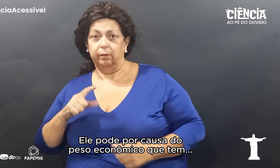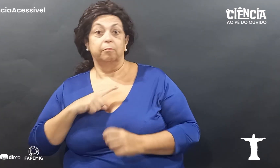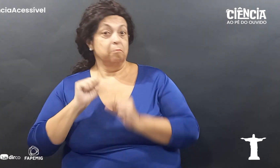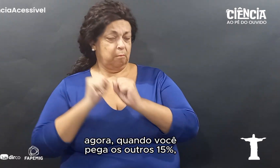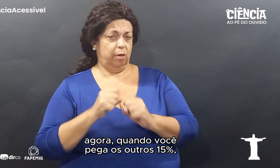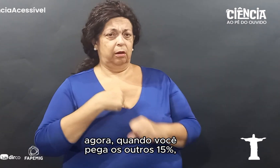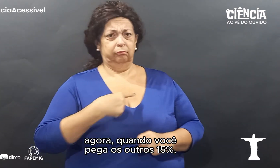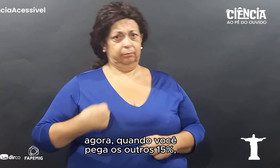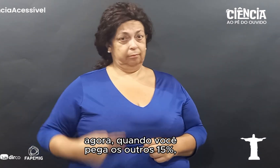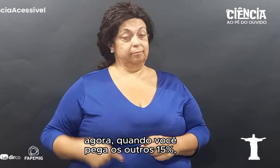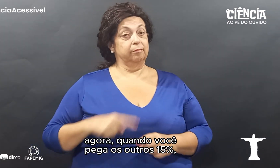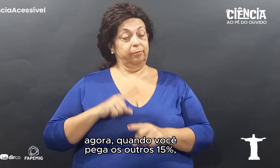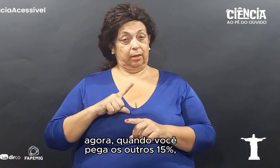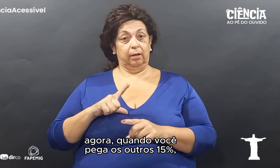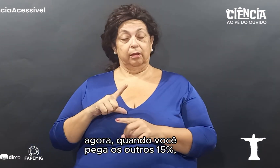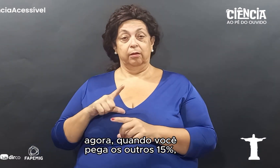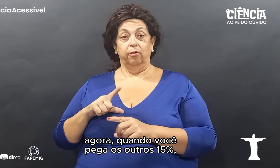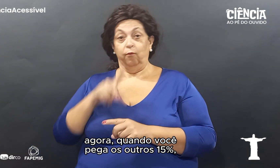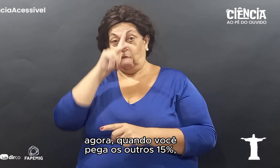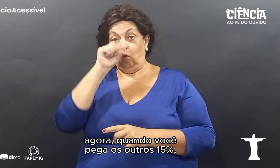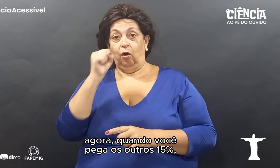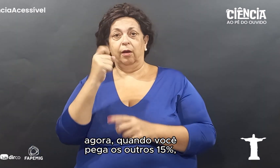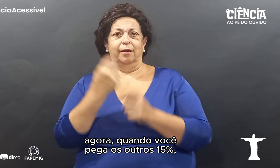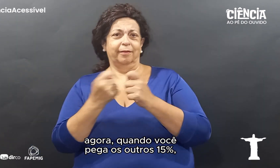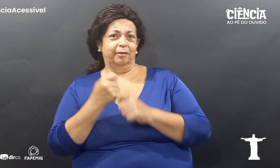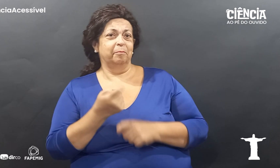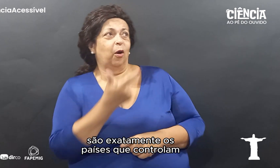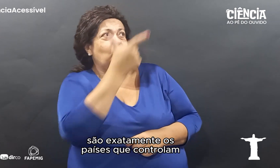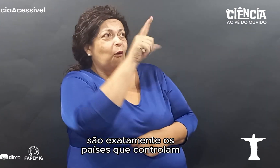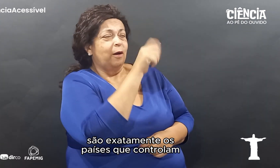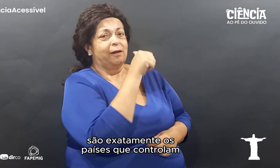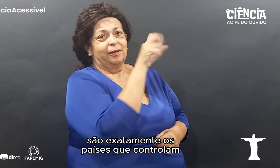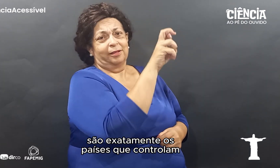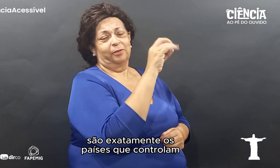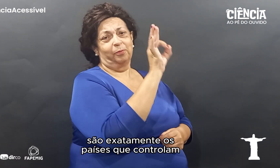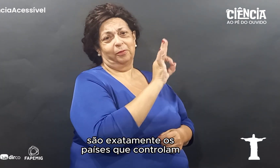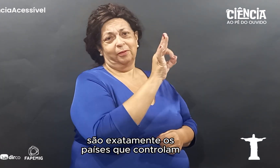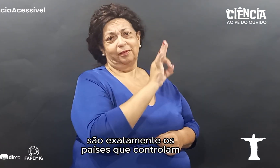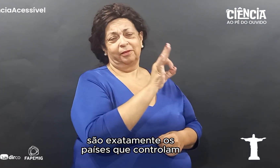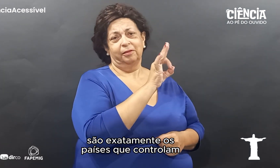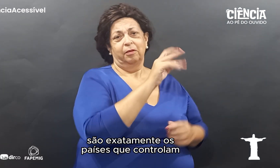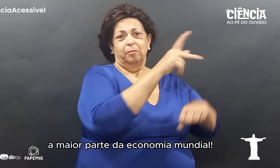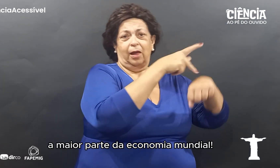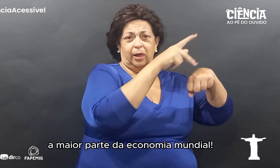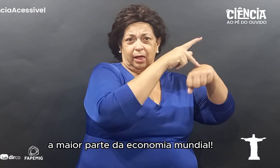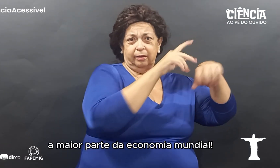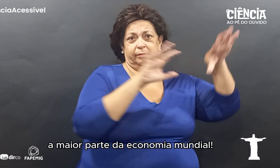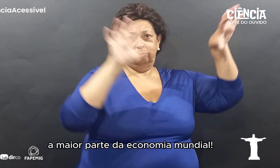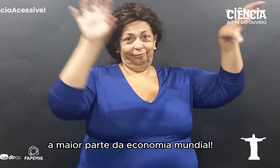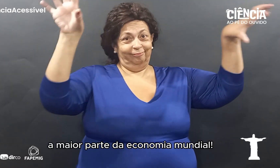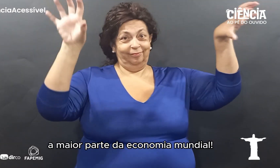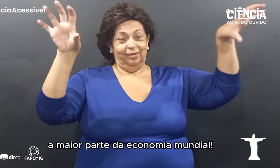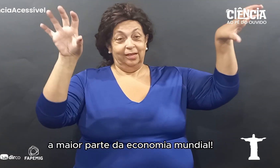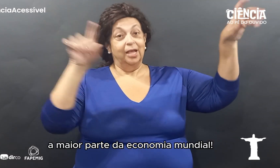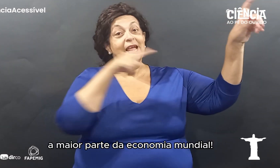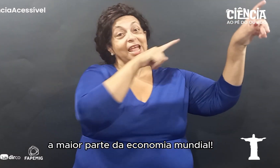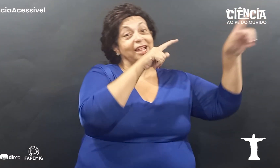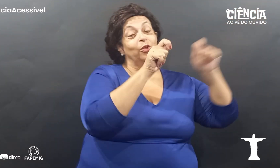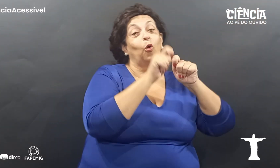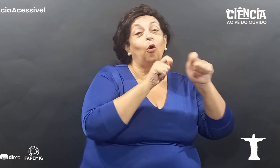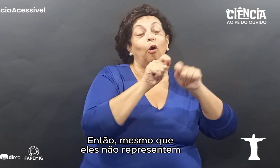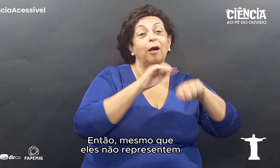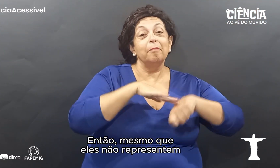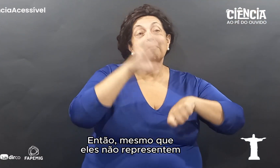que tem. Agora, quando você pega os outros 15%, são exatamente os países que controlam a maior parte da economia